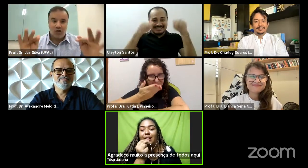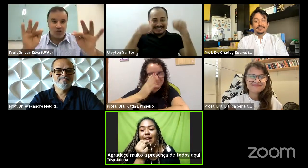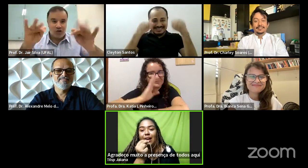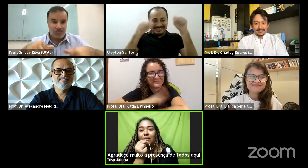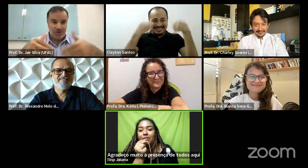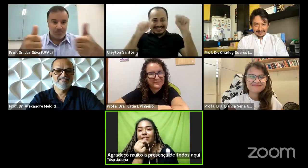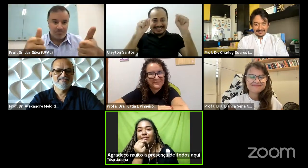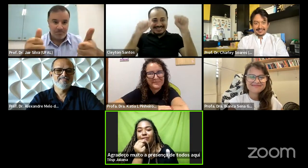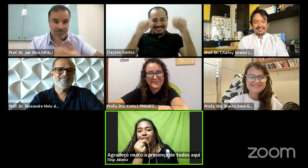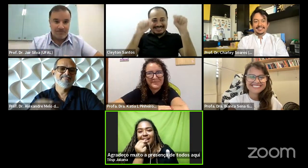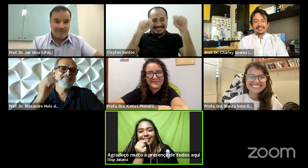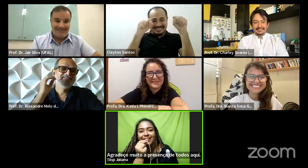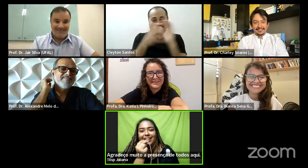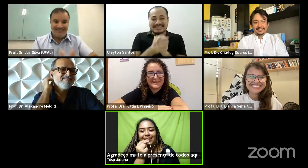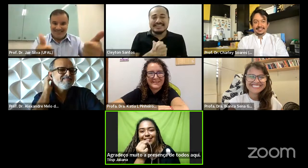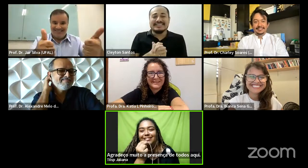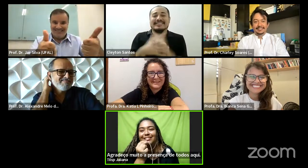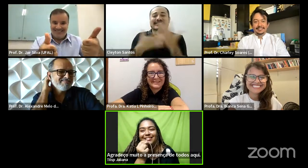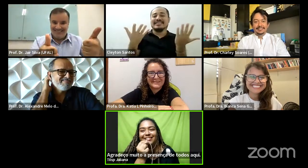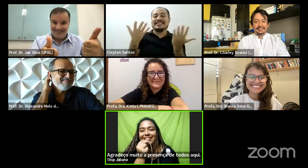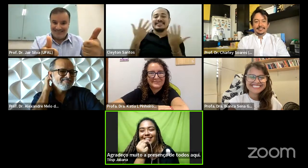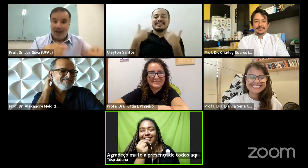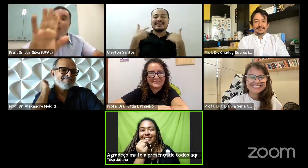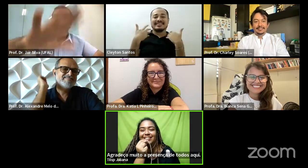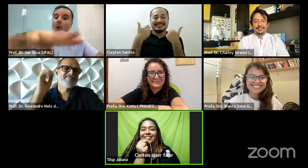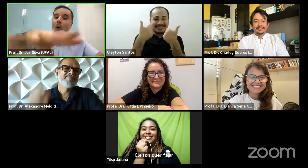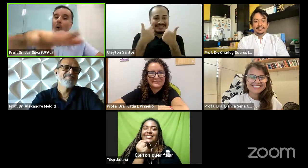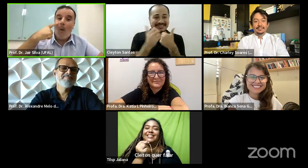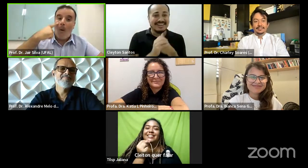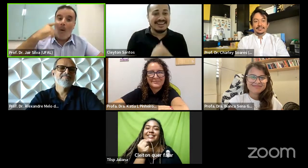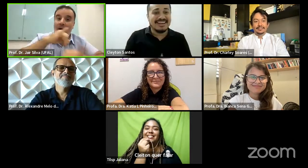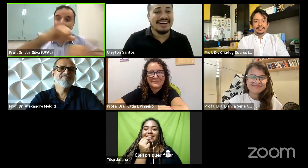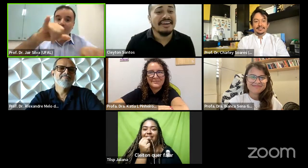Cleiton, você quer falar algo? Fique à vontade, tá?